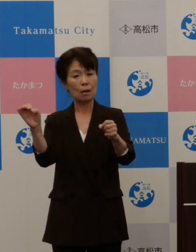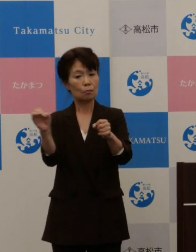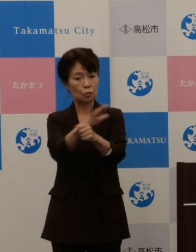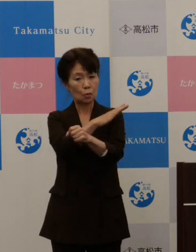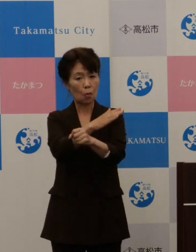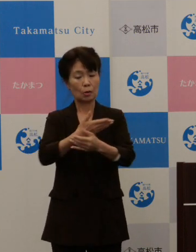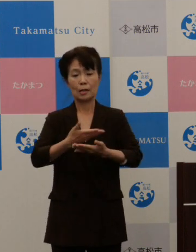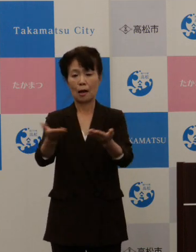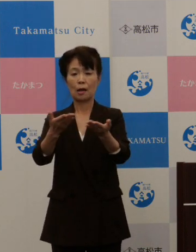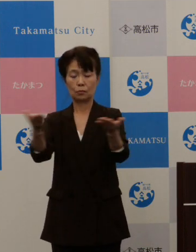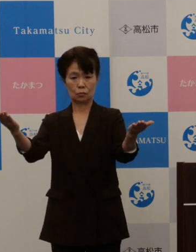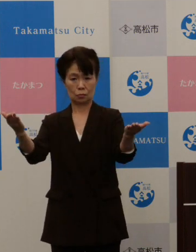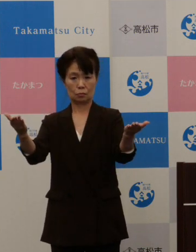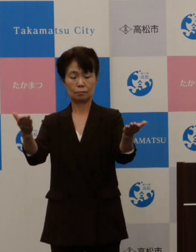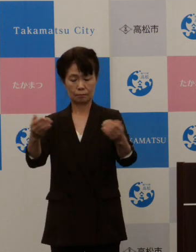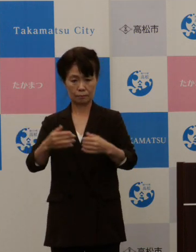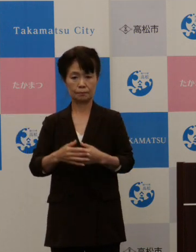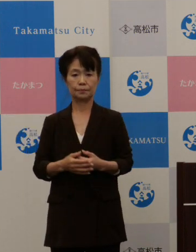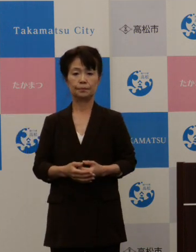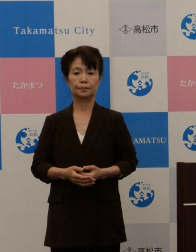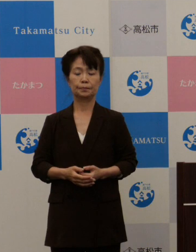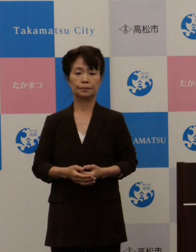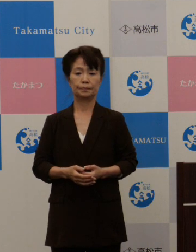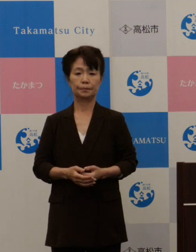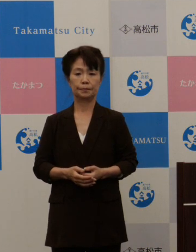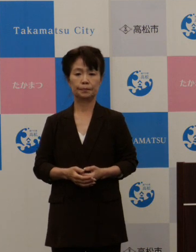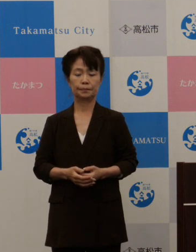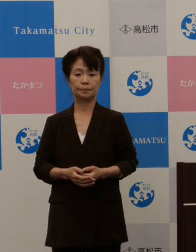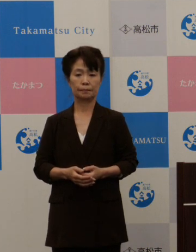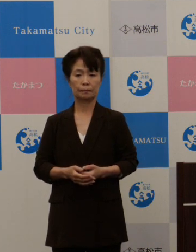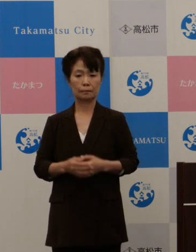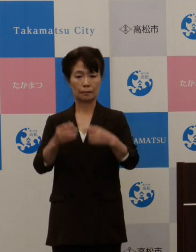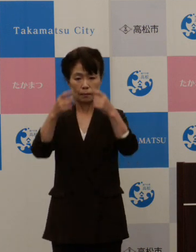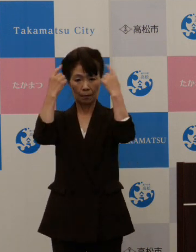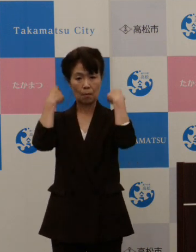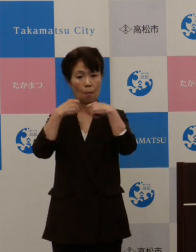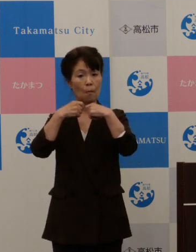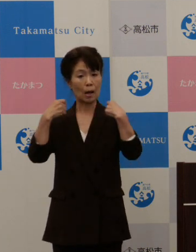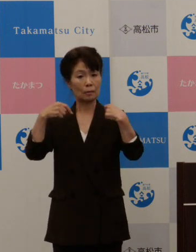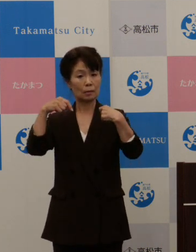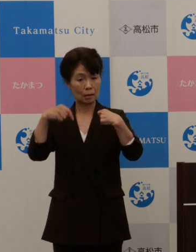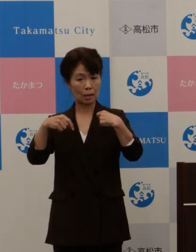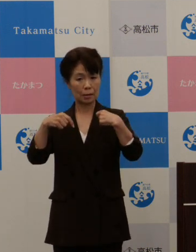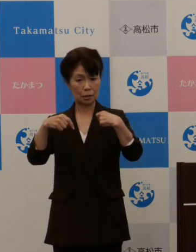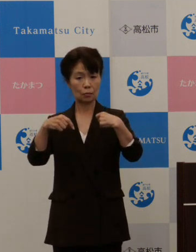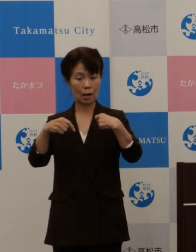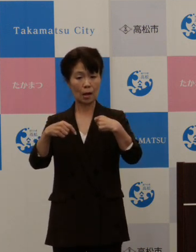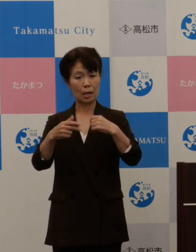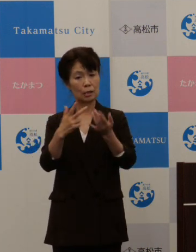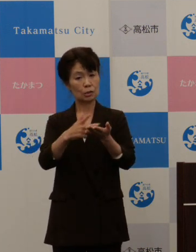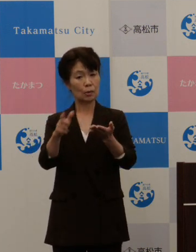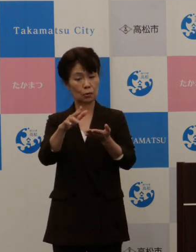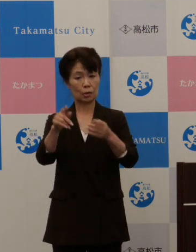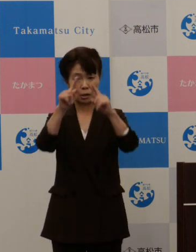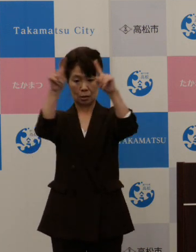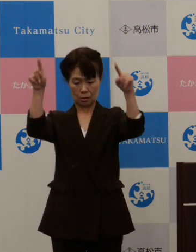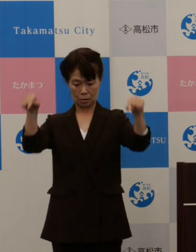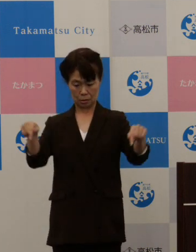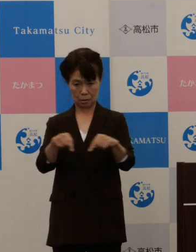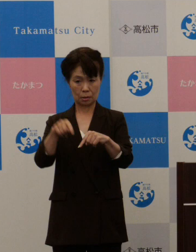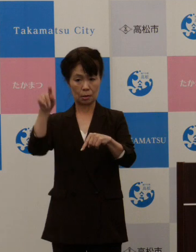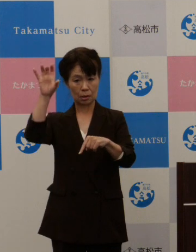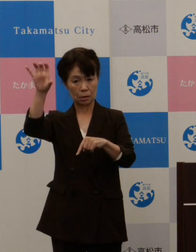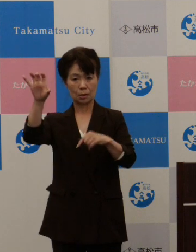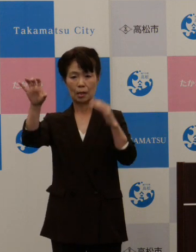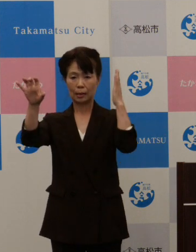するということといたしたものでございます。バンダナには資料にもありますけれども、四隅に耳が聞